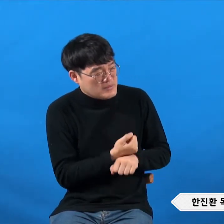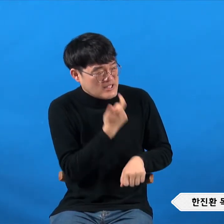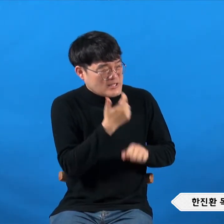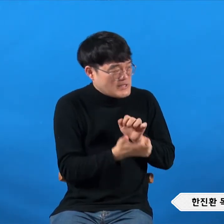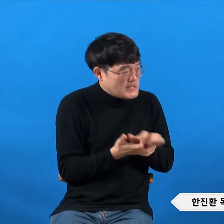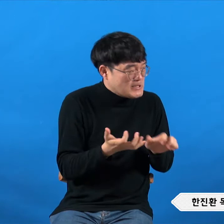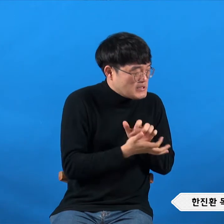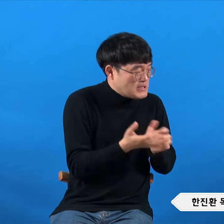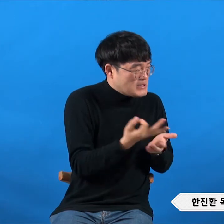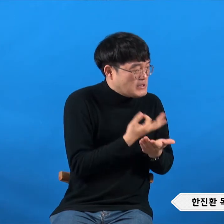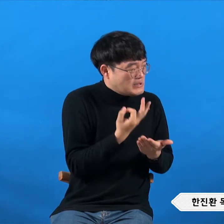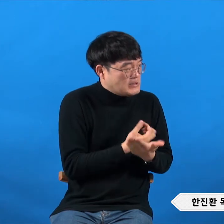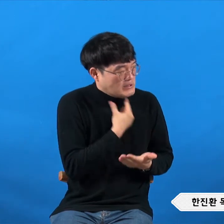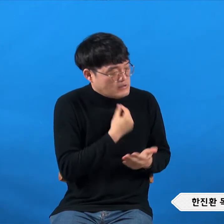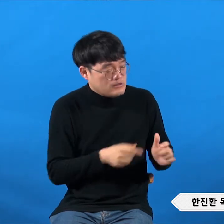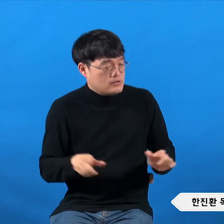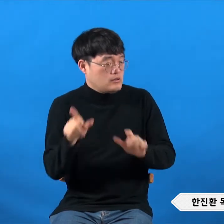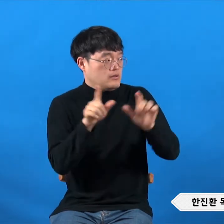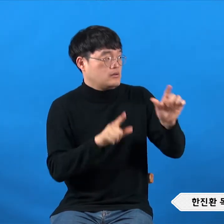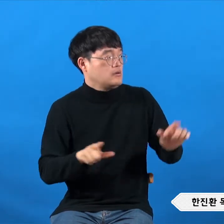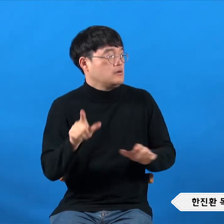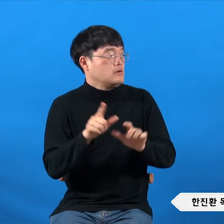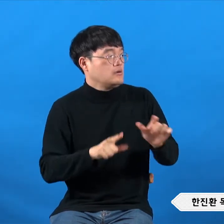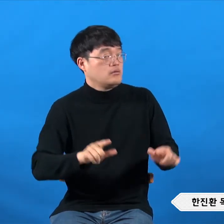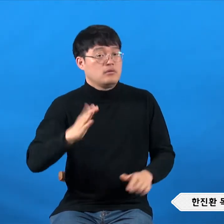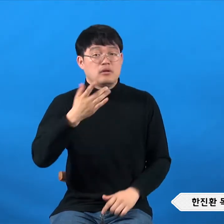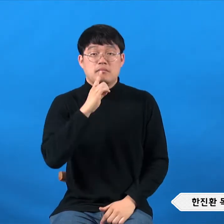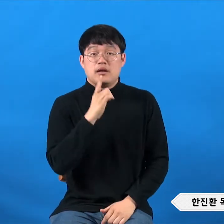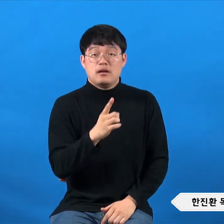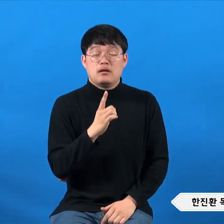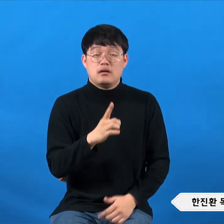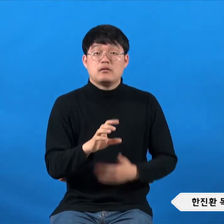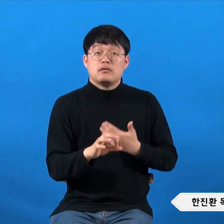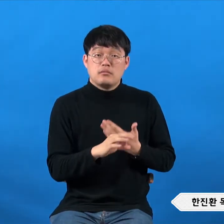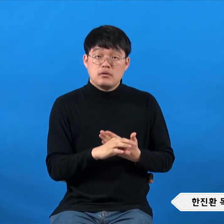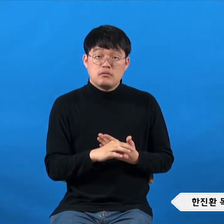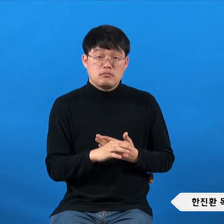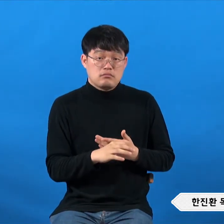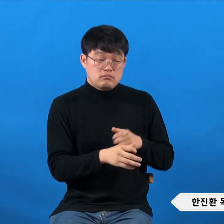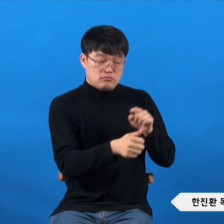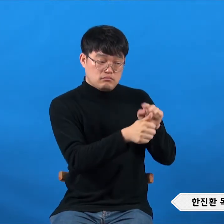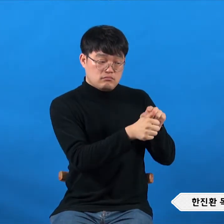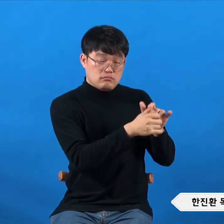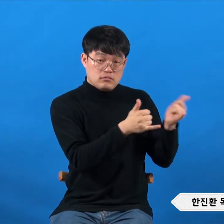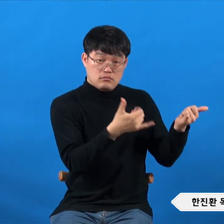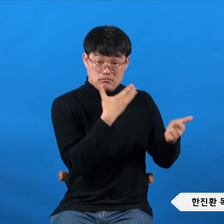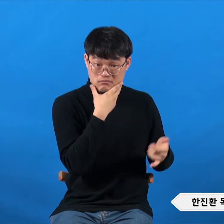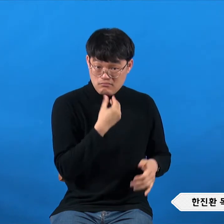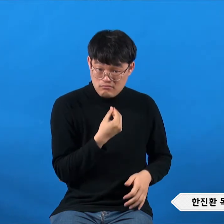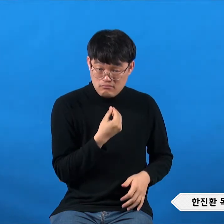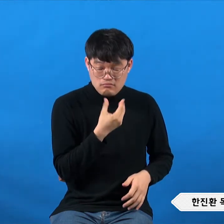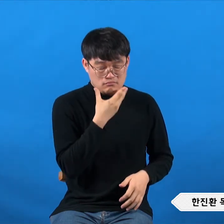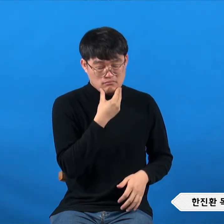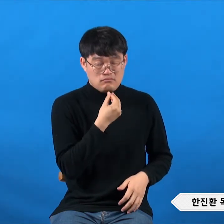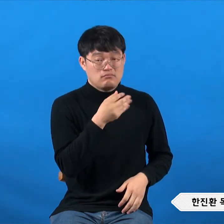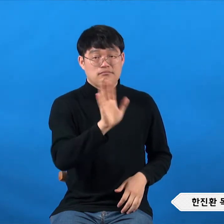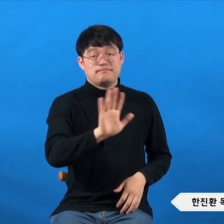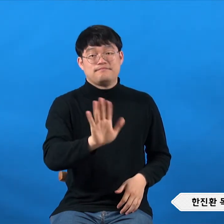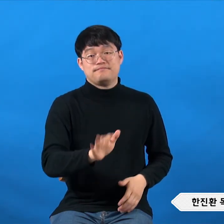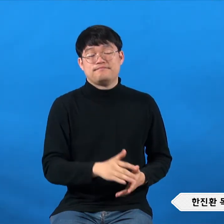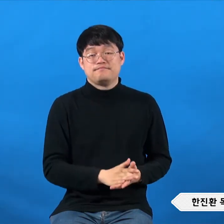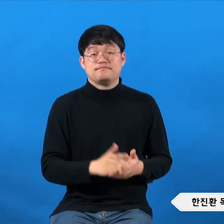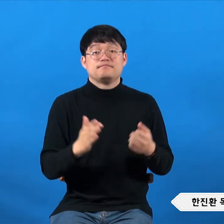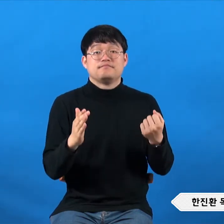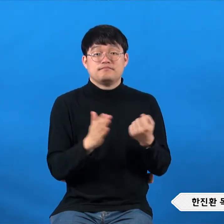하면서 이를 갈면서 살 수 있습니다. 그러면 그 사람도 행복하지 못한 것은 마찬가지입니다.